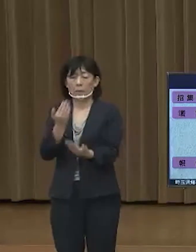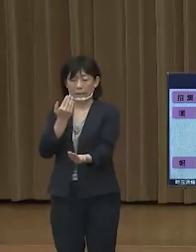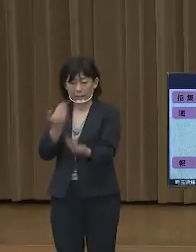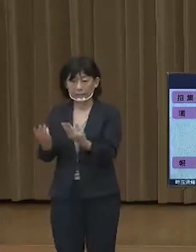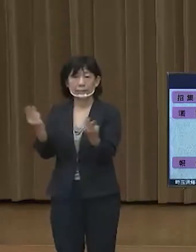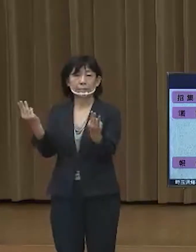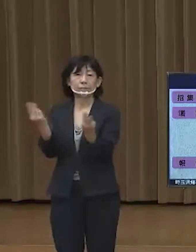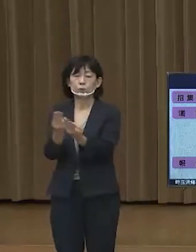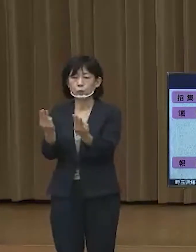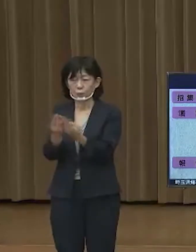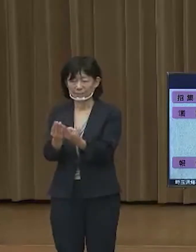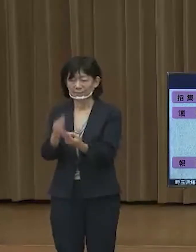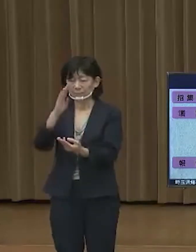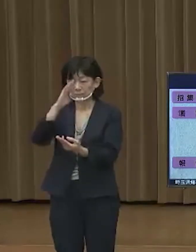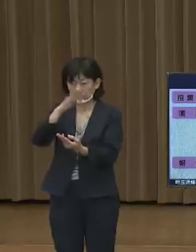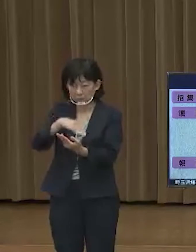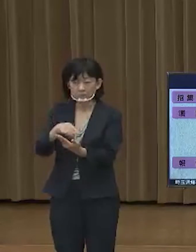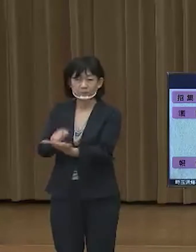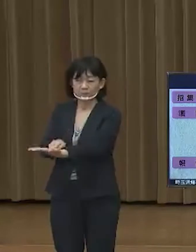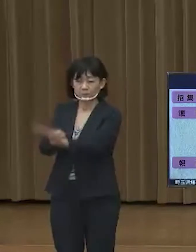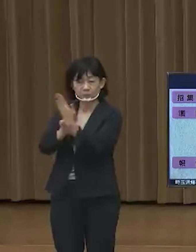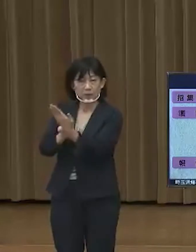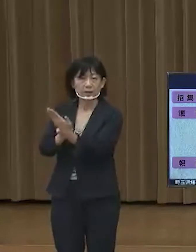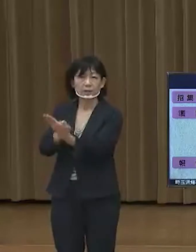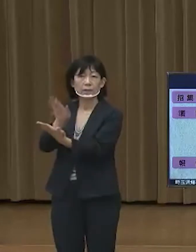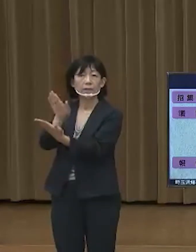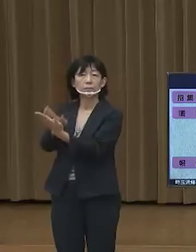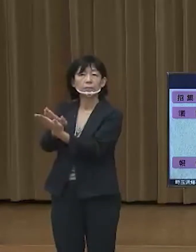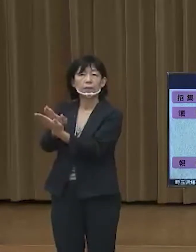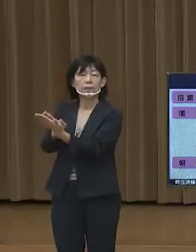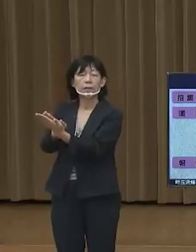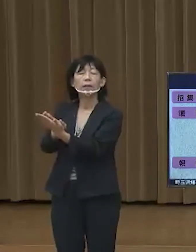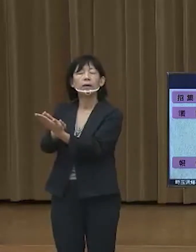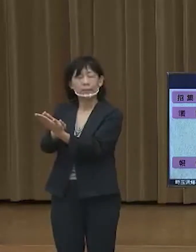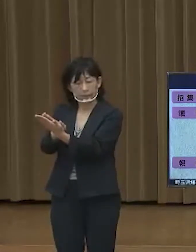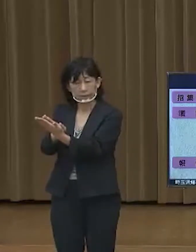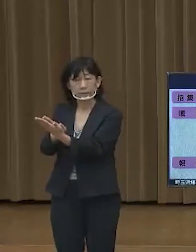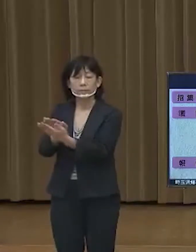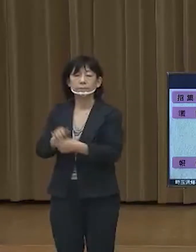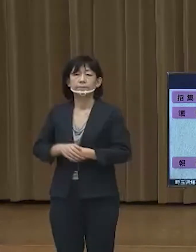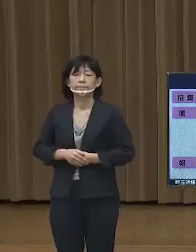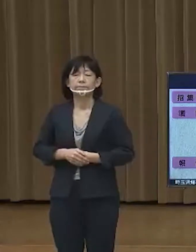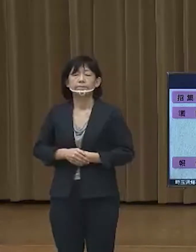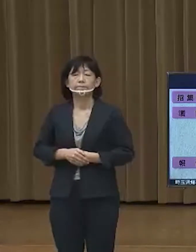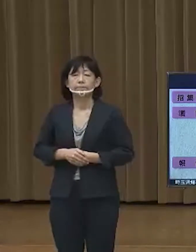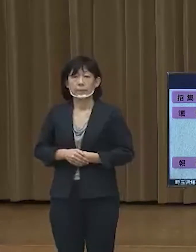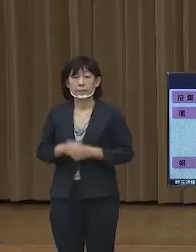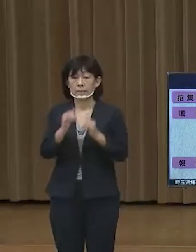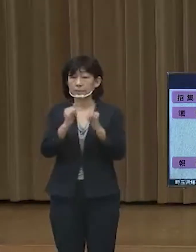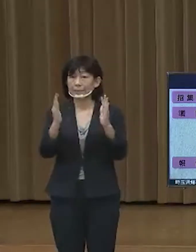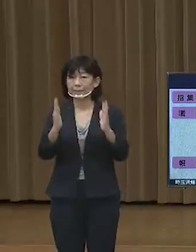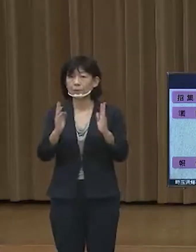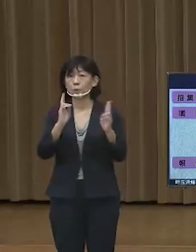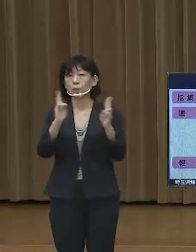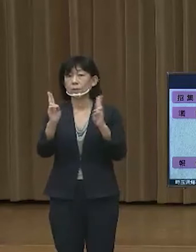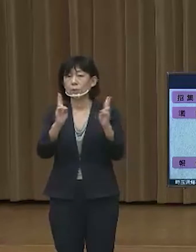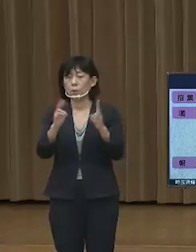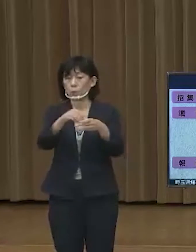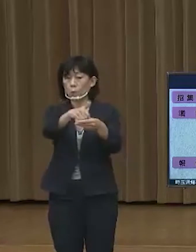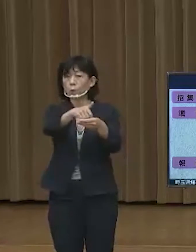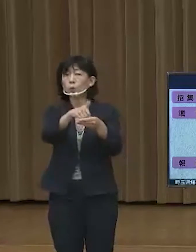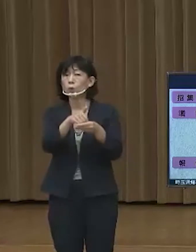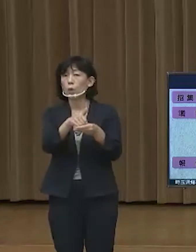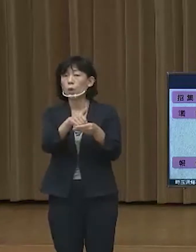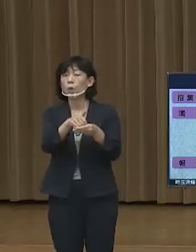県内の経済状況に関する指標等がすでに出てきております。 また民間企業の給与